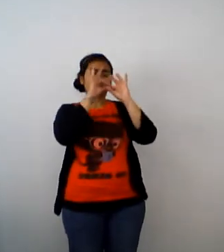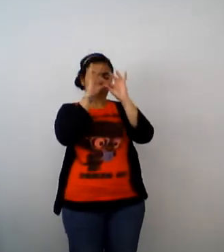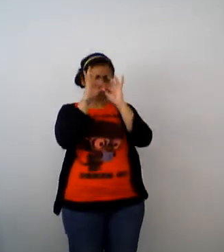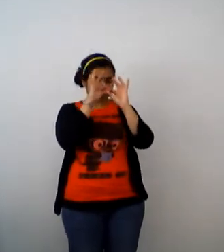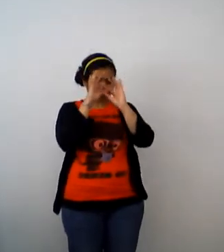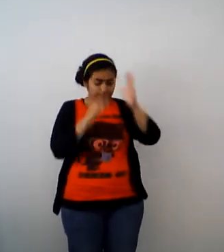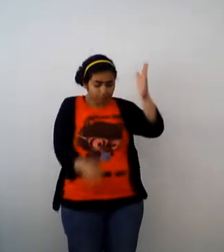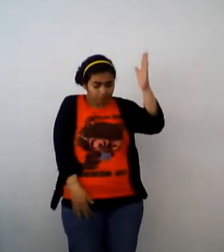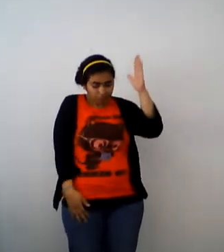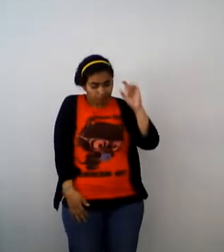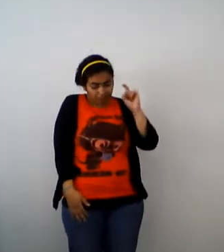Dios.